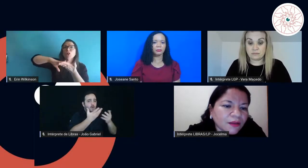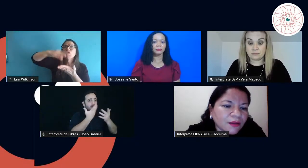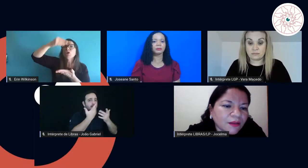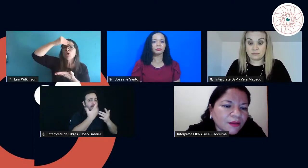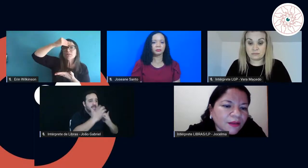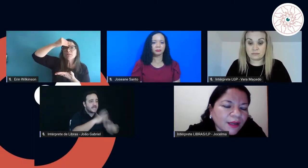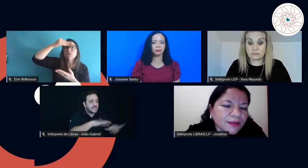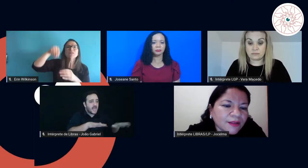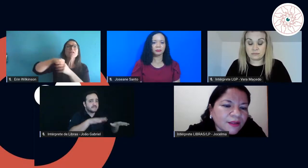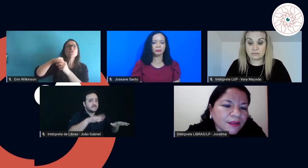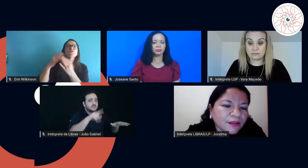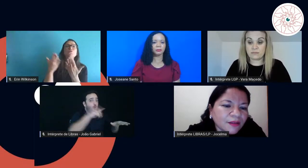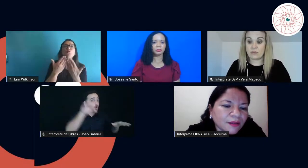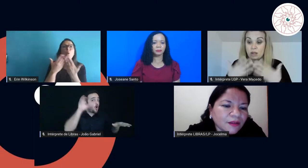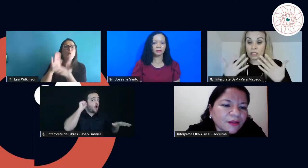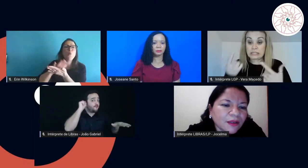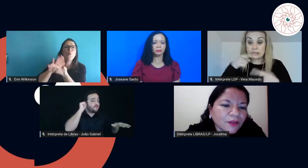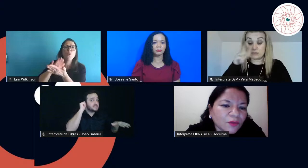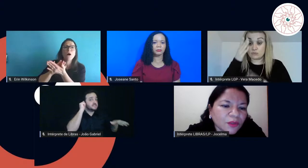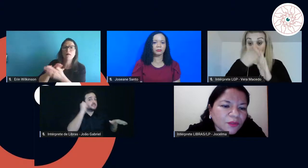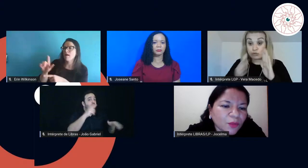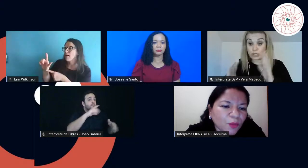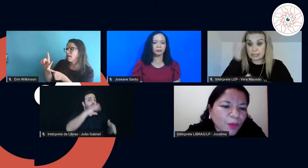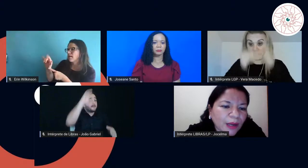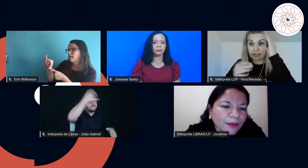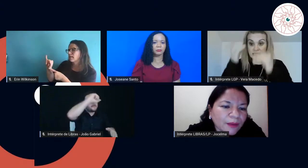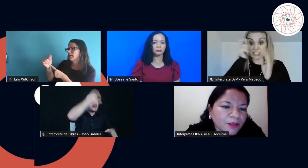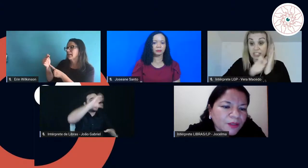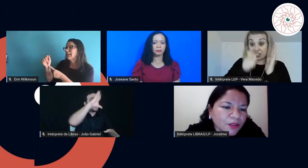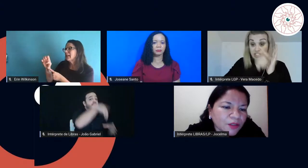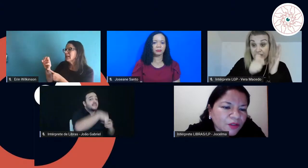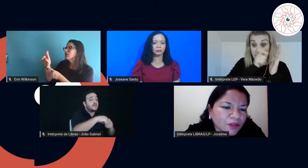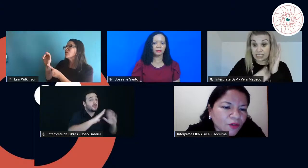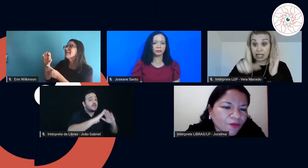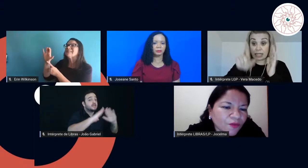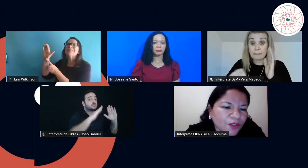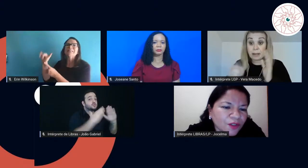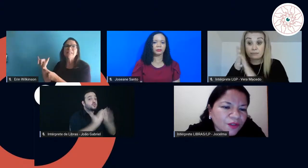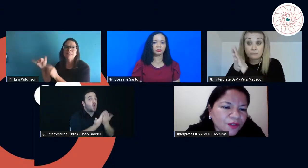aprendizagem da escrita e da leitura por parte de